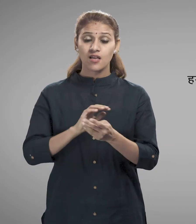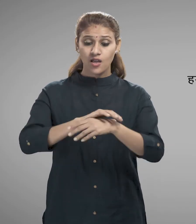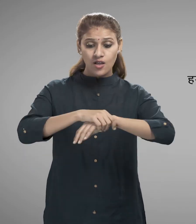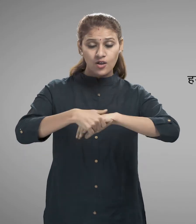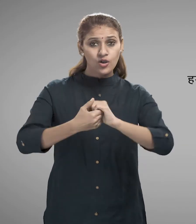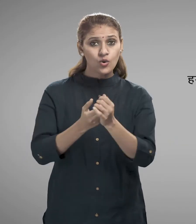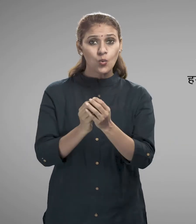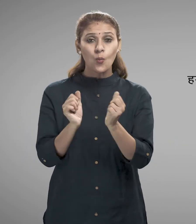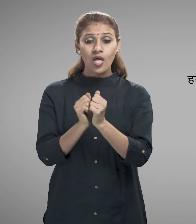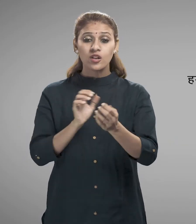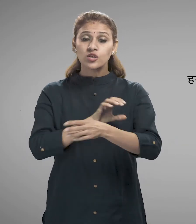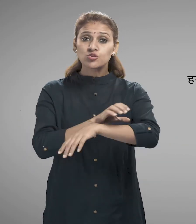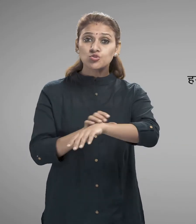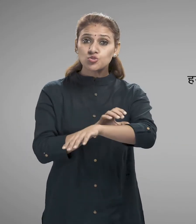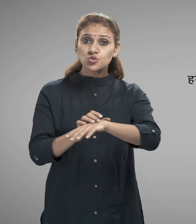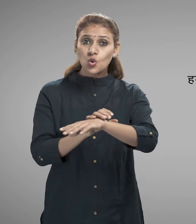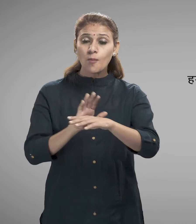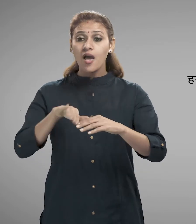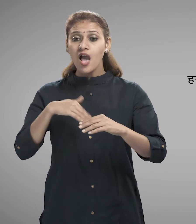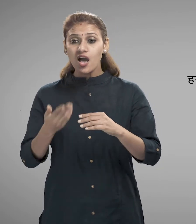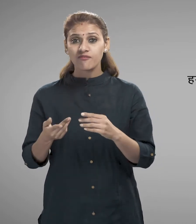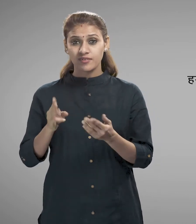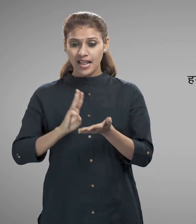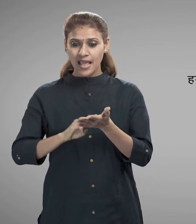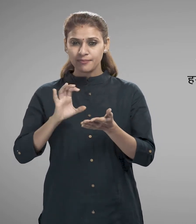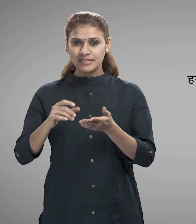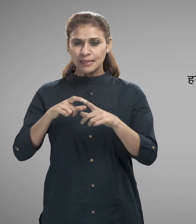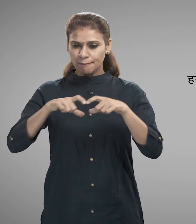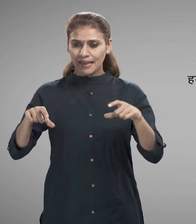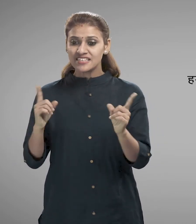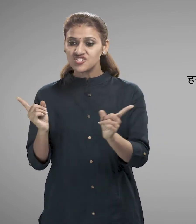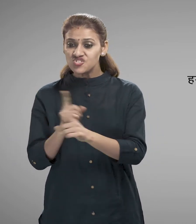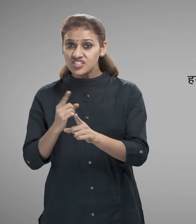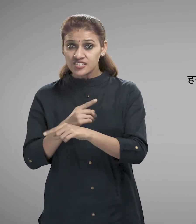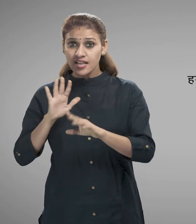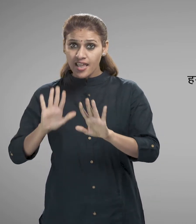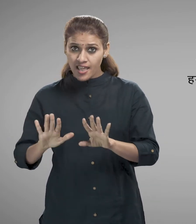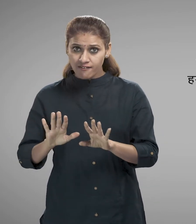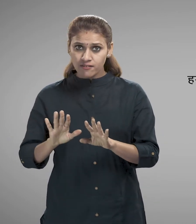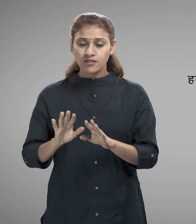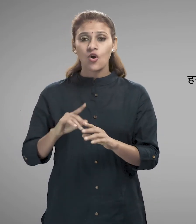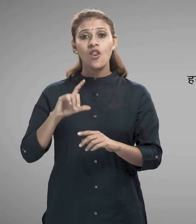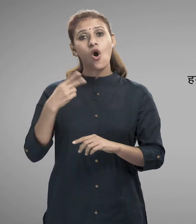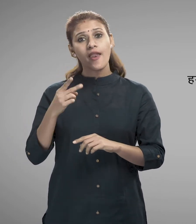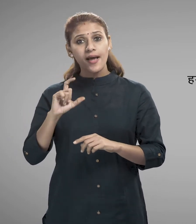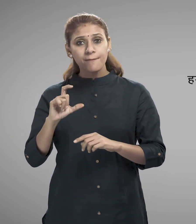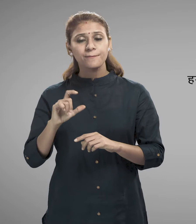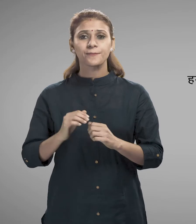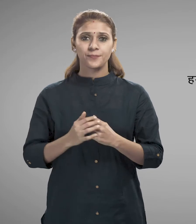सैनिटरी पैड, कपड़ा या कप बदलने के बाद हमेशा अपने हाथ साबुन और पानी से अच्छे प्रकार